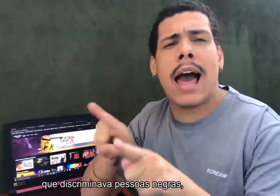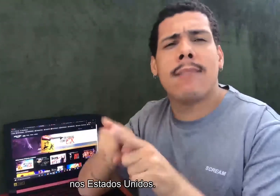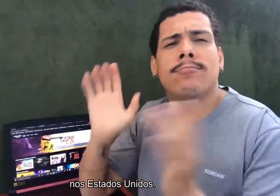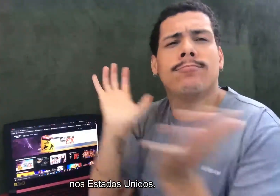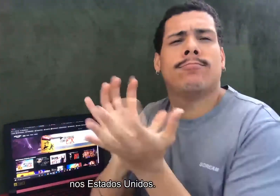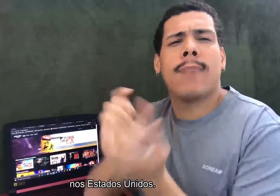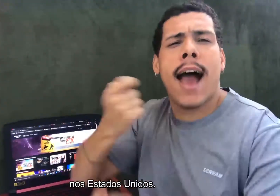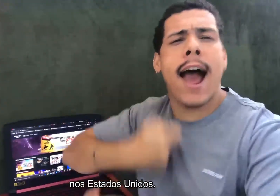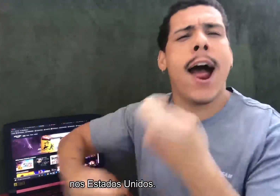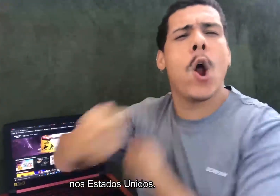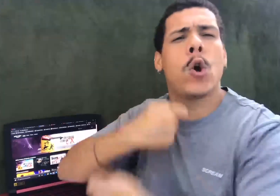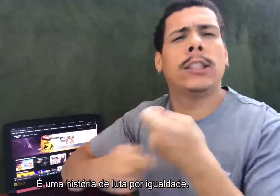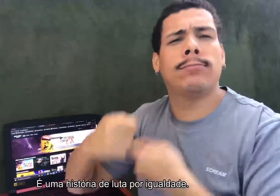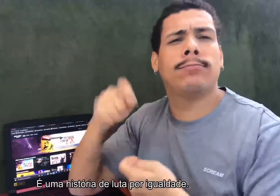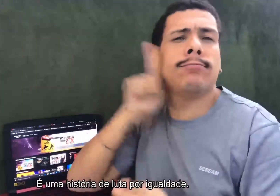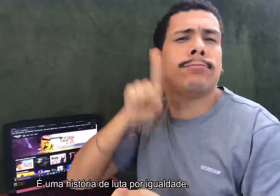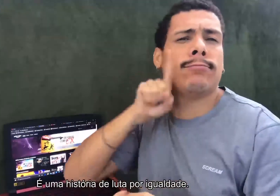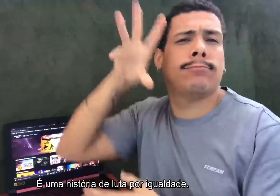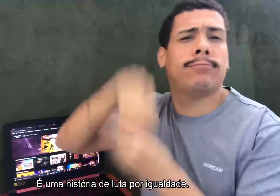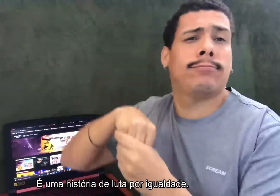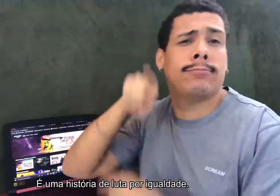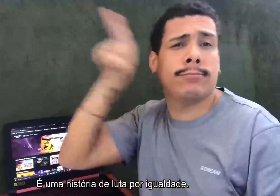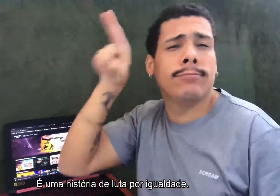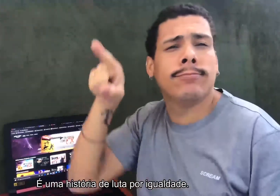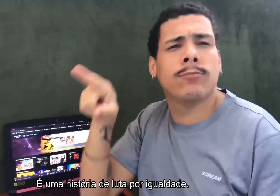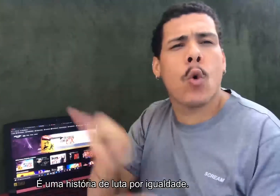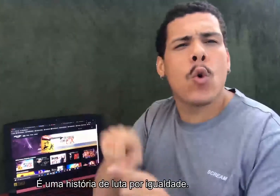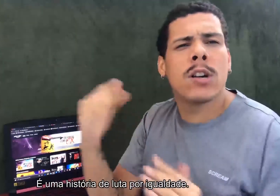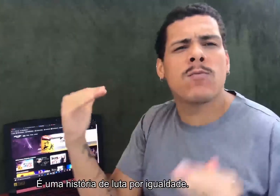nos Estados Unidos. É uma história de luta por igualdade.